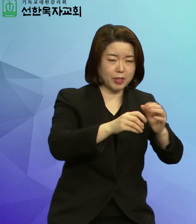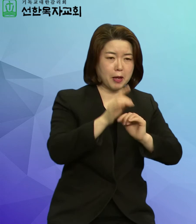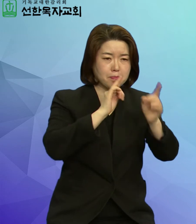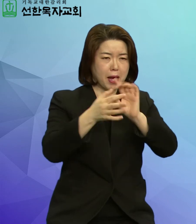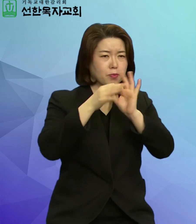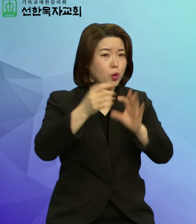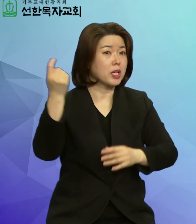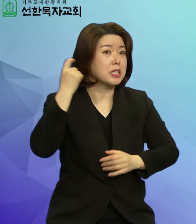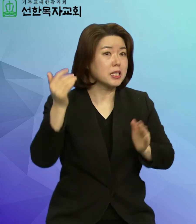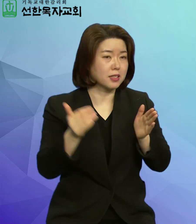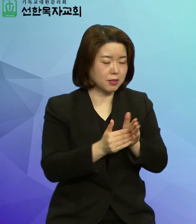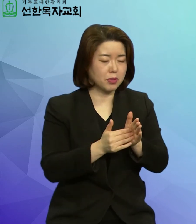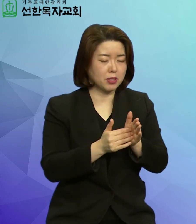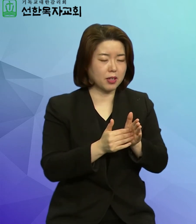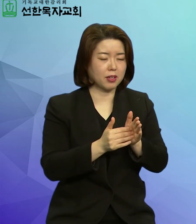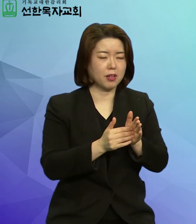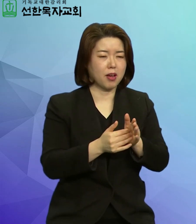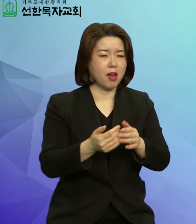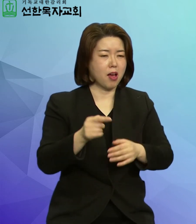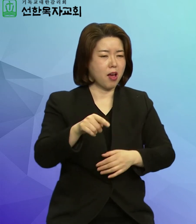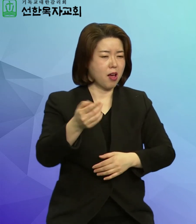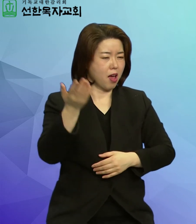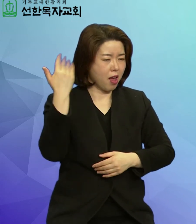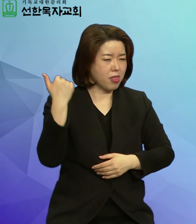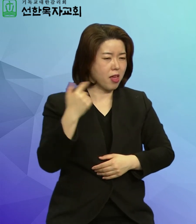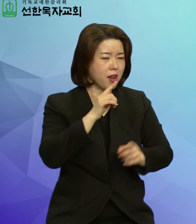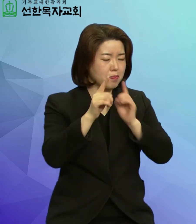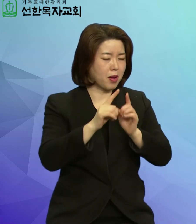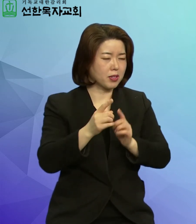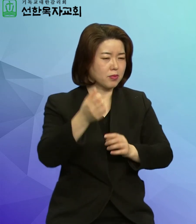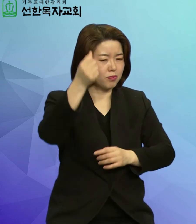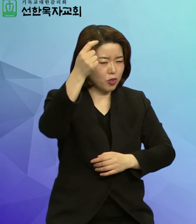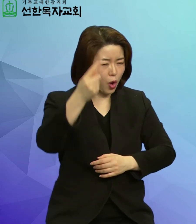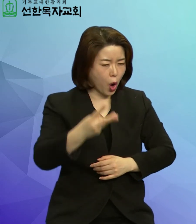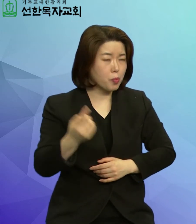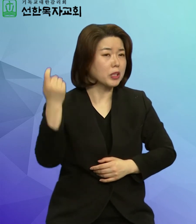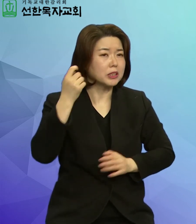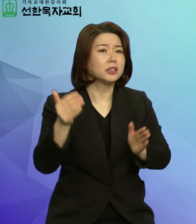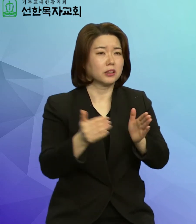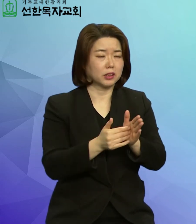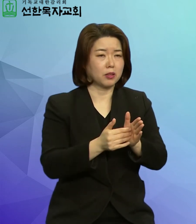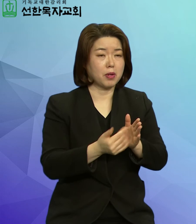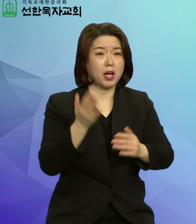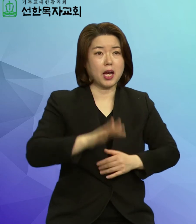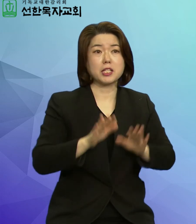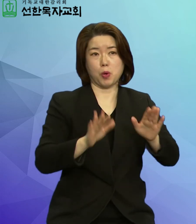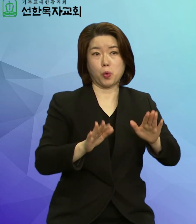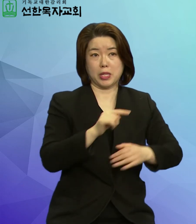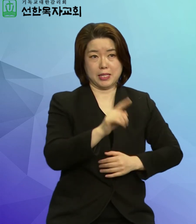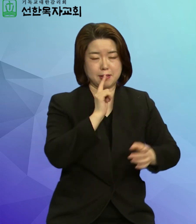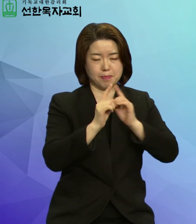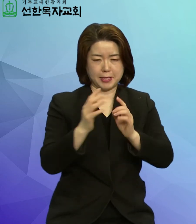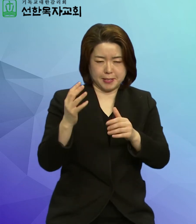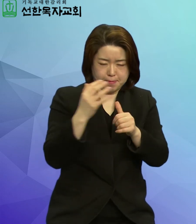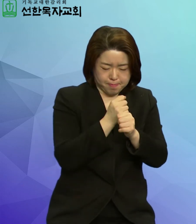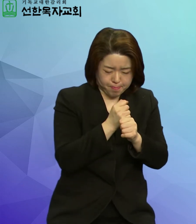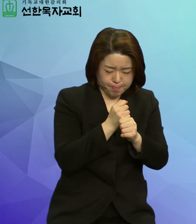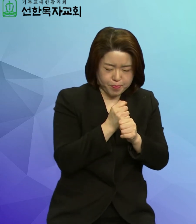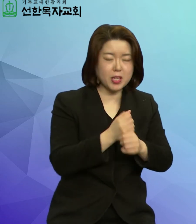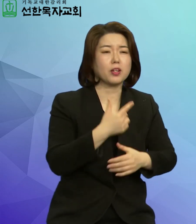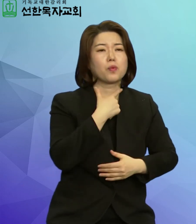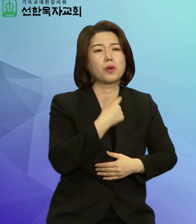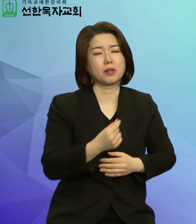계심을 말씀을 통해 들었습니다. 그동안 제가 이 말씀 들은 게 여러 번이지만 오늘은 제가 이